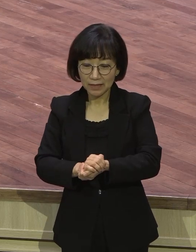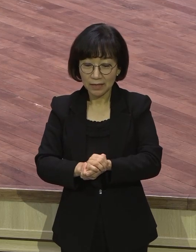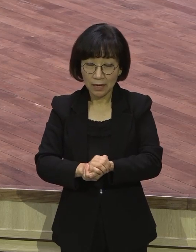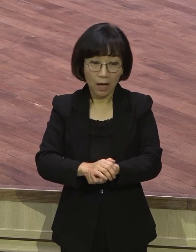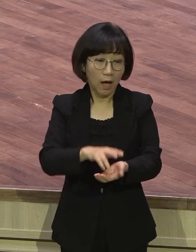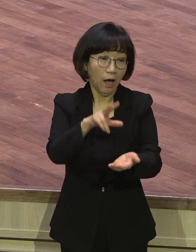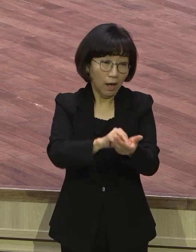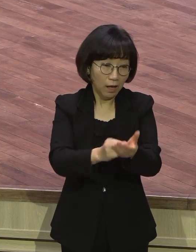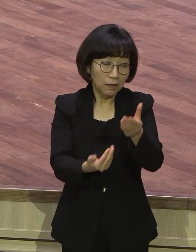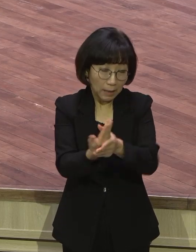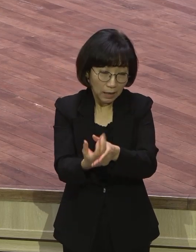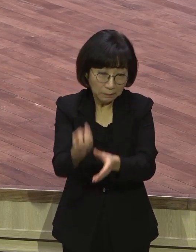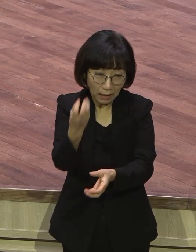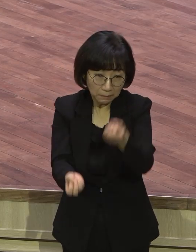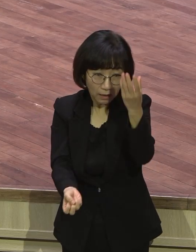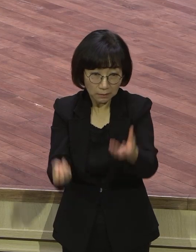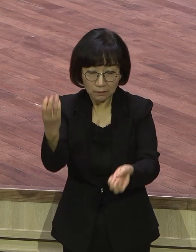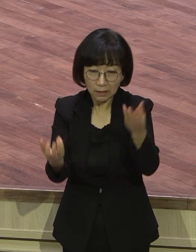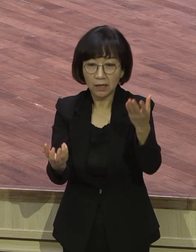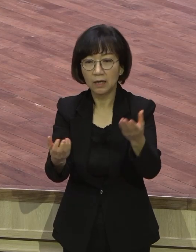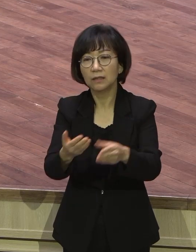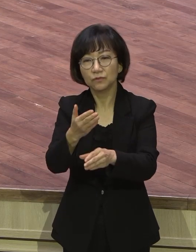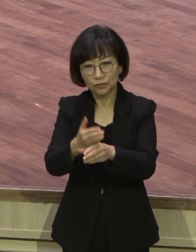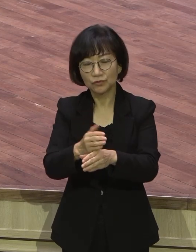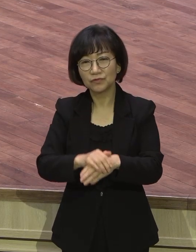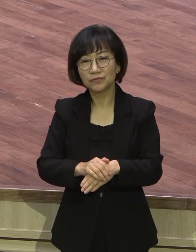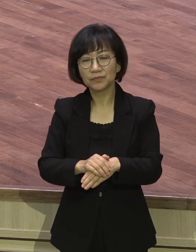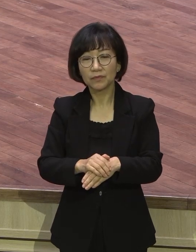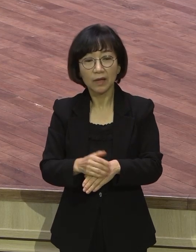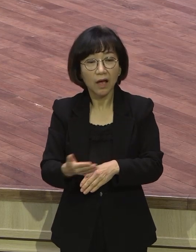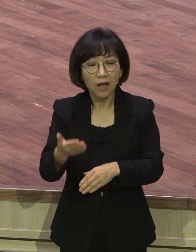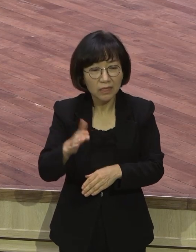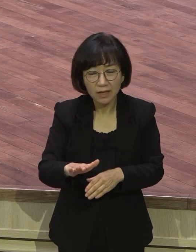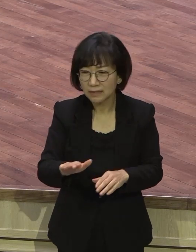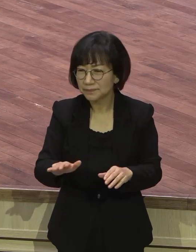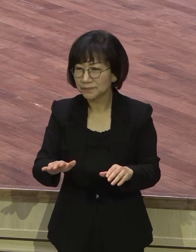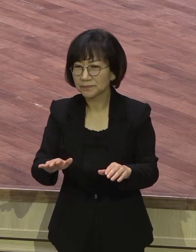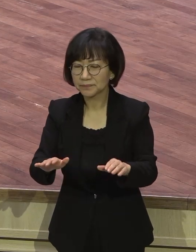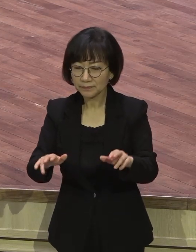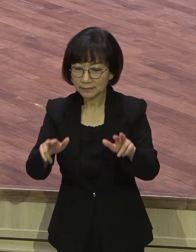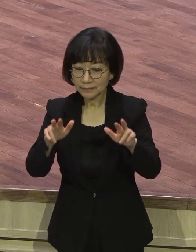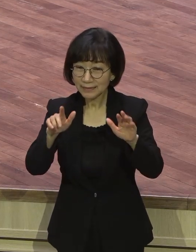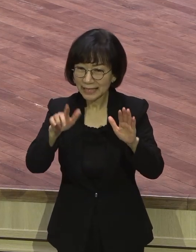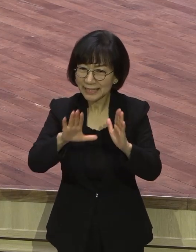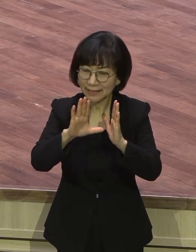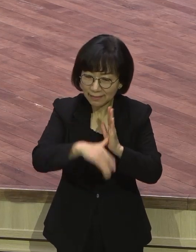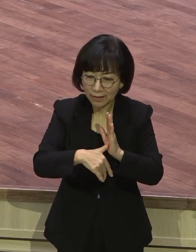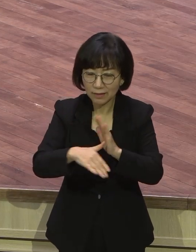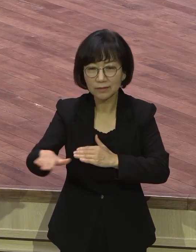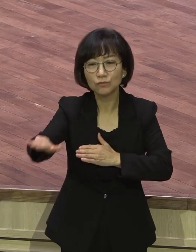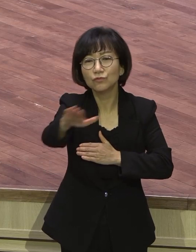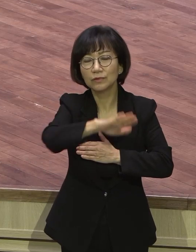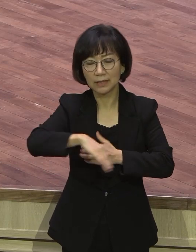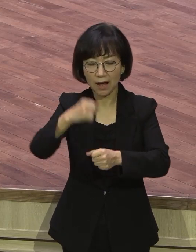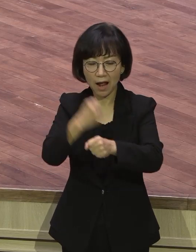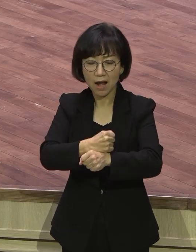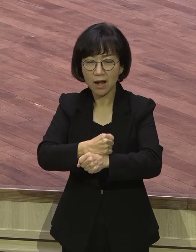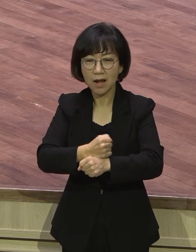너무나 잘 어울리는 지금 상황입니다. 그런데 이렇게 극한 역경의 때에 우리가 할 것이 무엇이냐